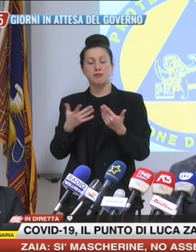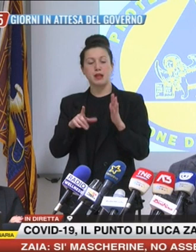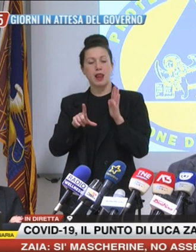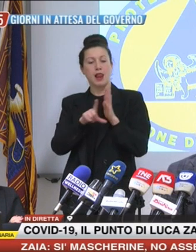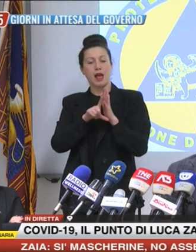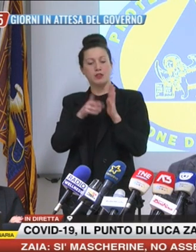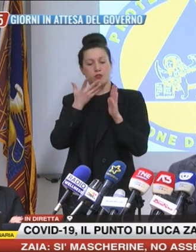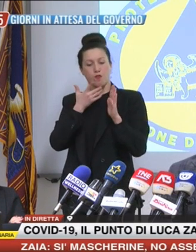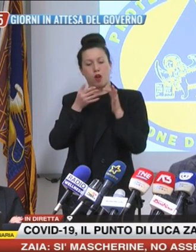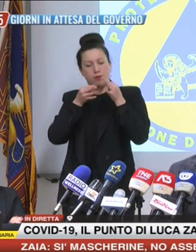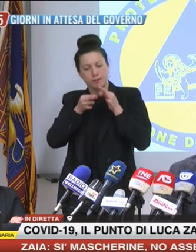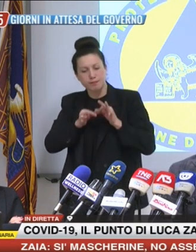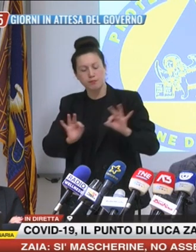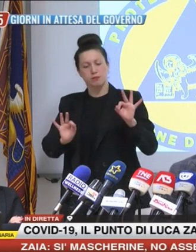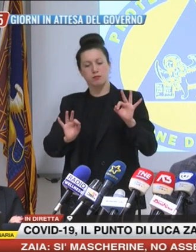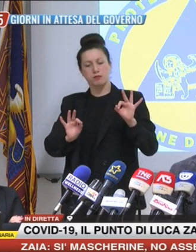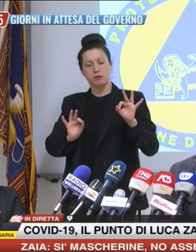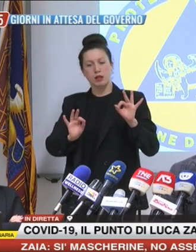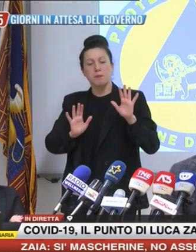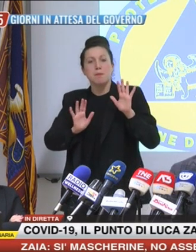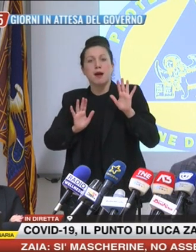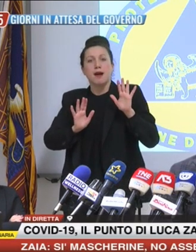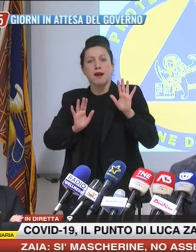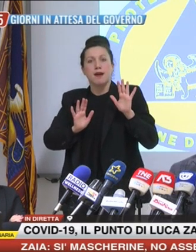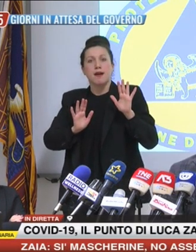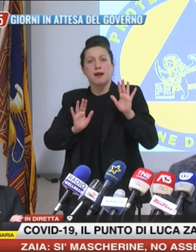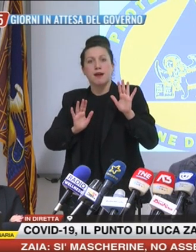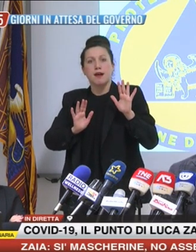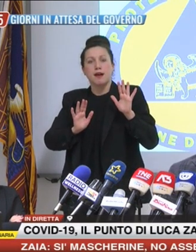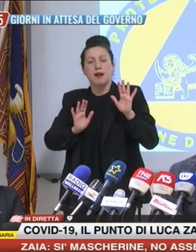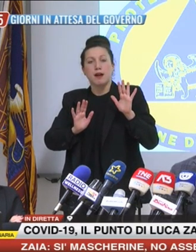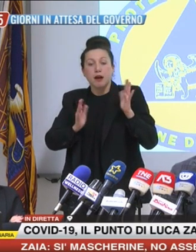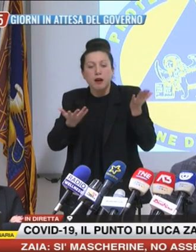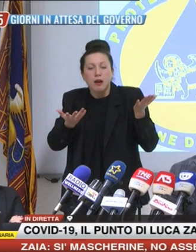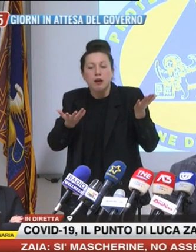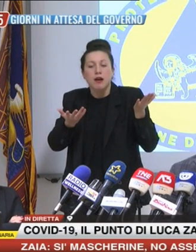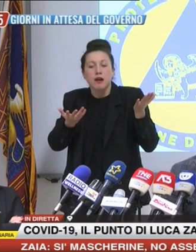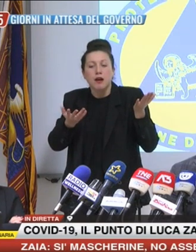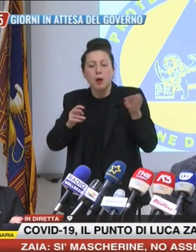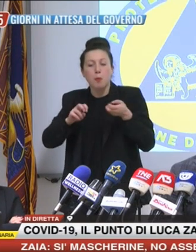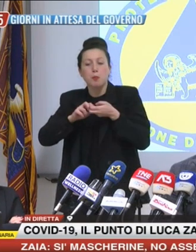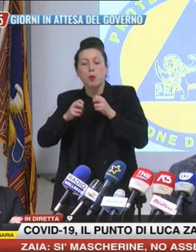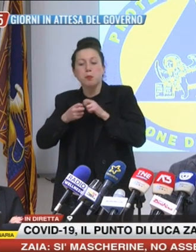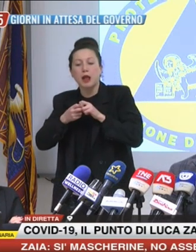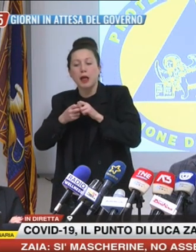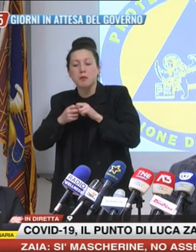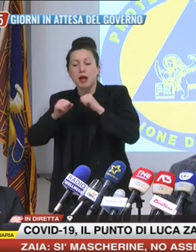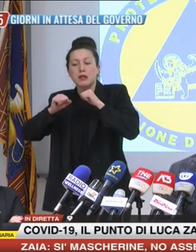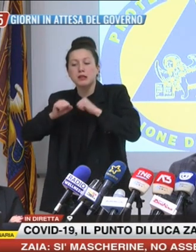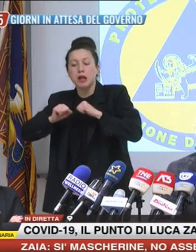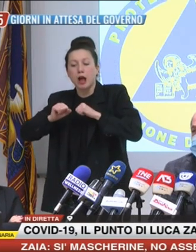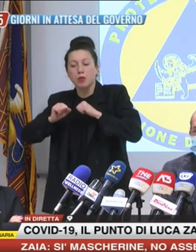che la seconda lettura che io do non è irrilevante, perché se ci fosse un ritorno dell'infezione, ci fossero morti ancora